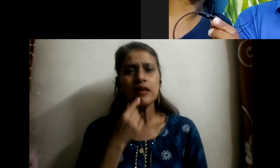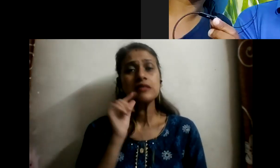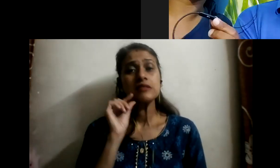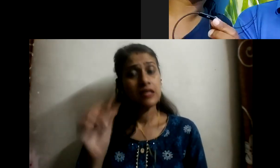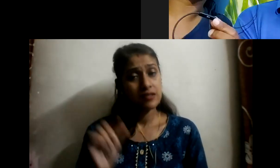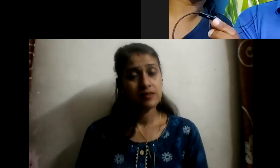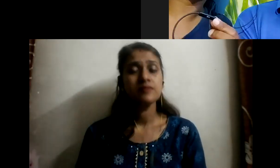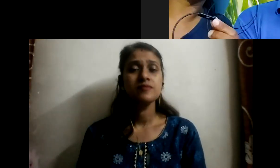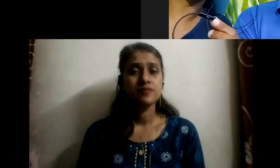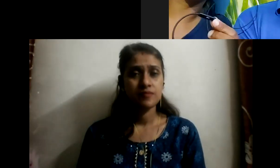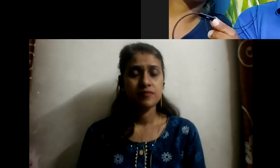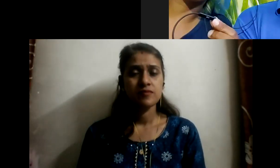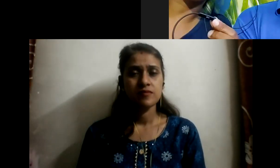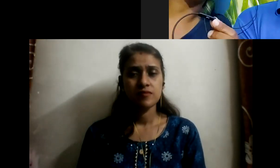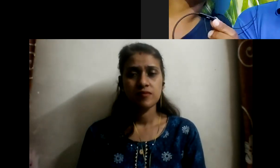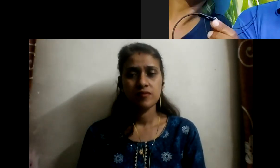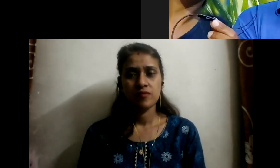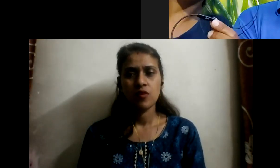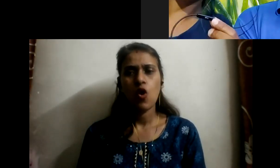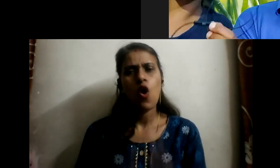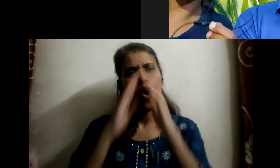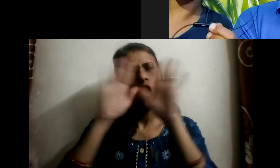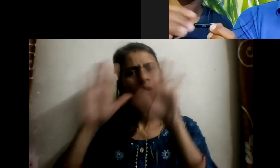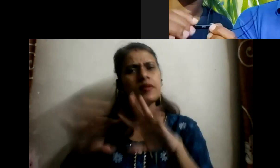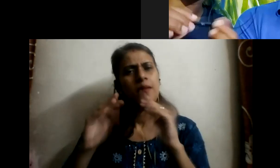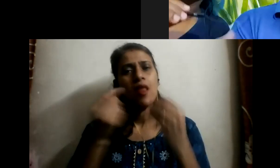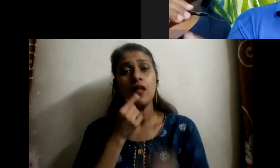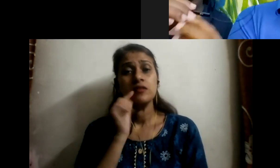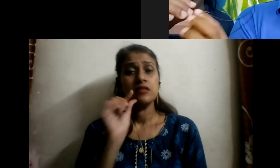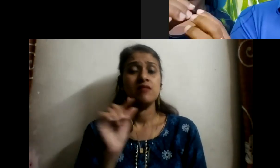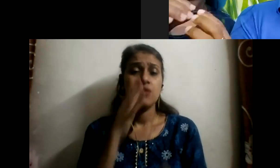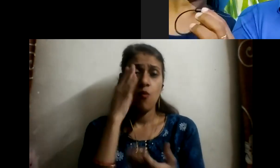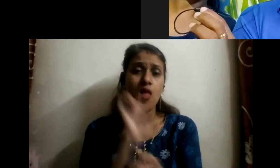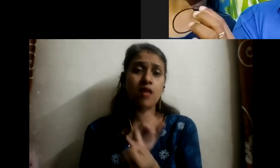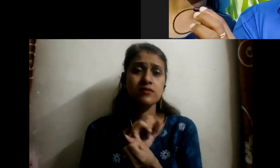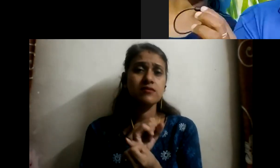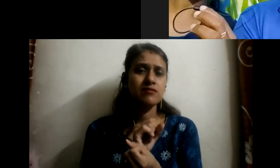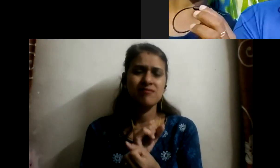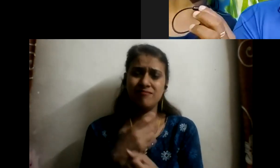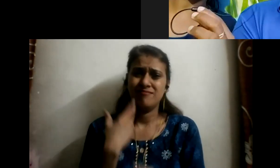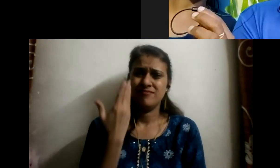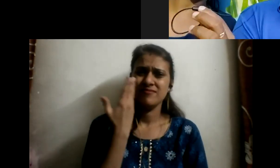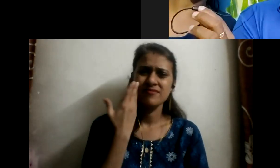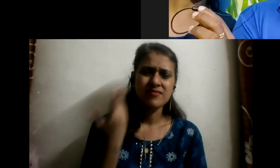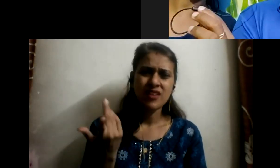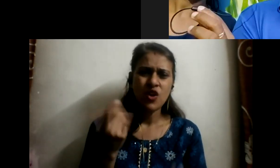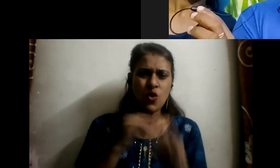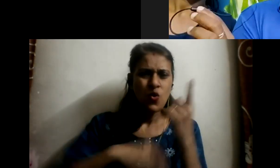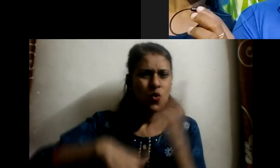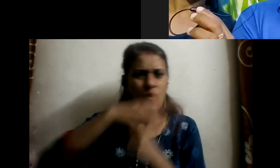सेल कर रहे हो, व्हाई कांट यू सिट एट होम, पुलिस वाले ने ये कमेंट किया। इट्स वेरी स्ट्रेंज कि हमारा सोसाइटी अभी